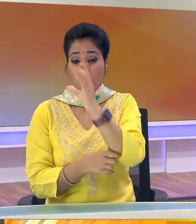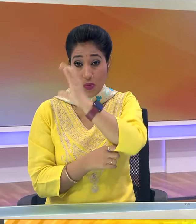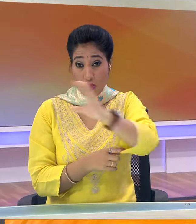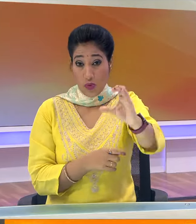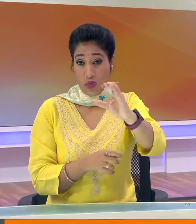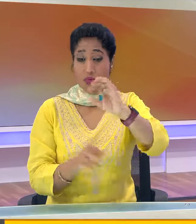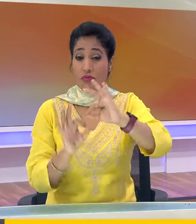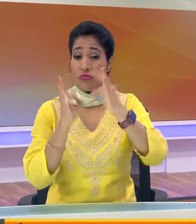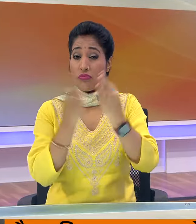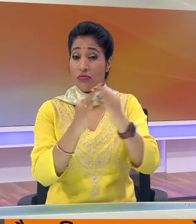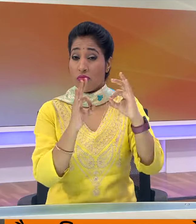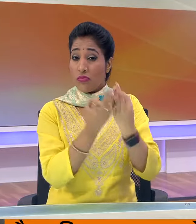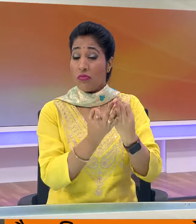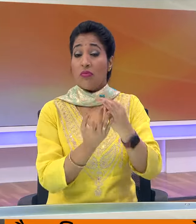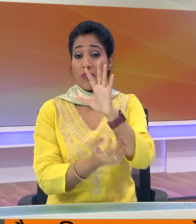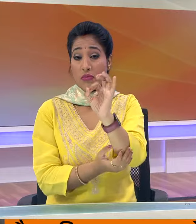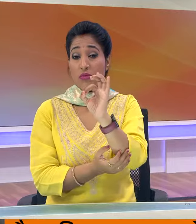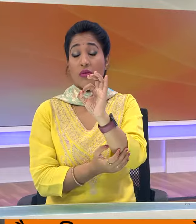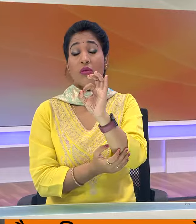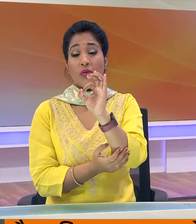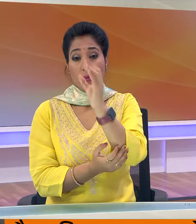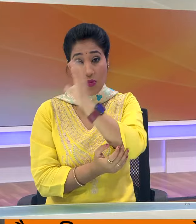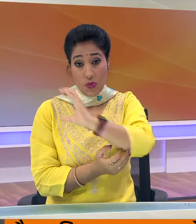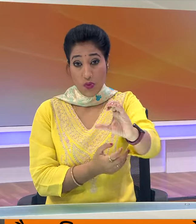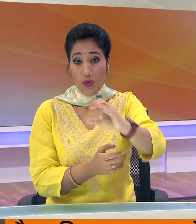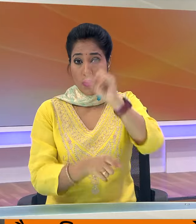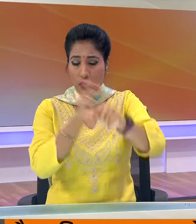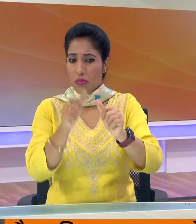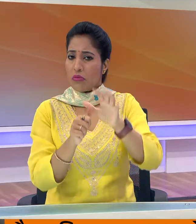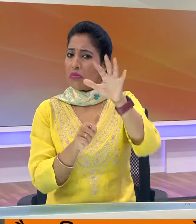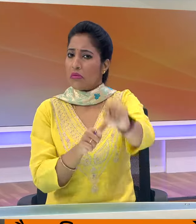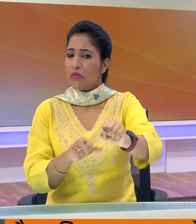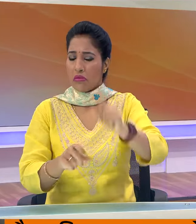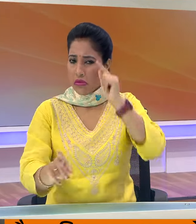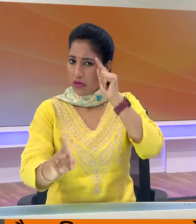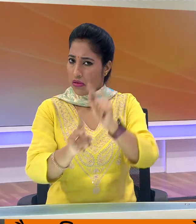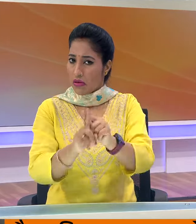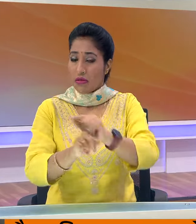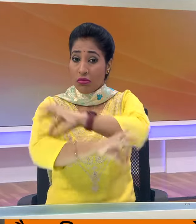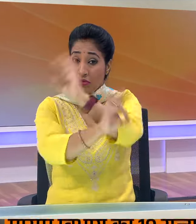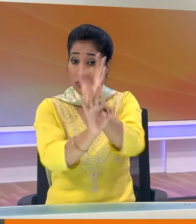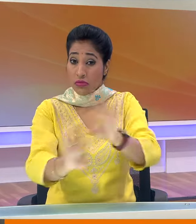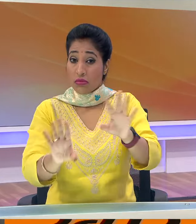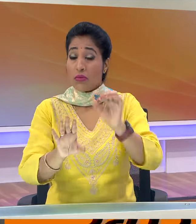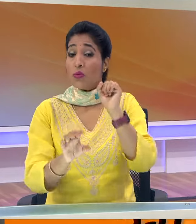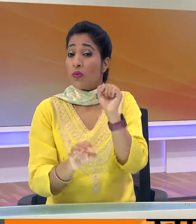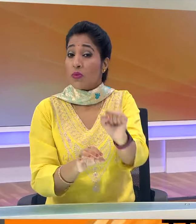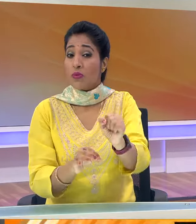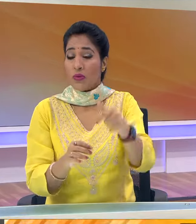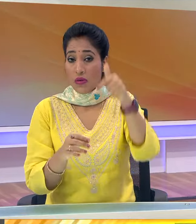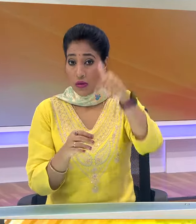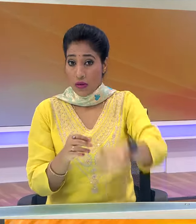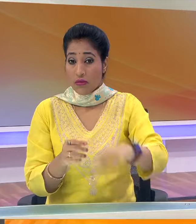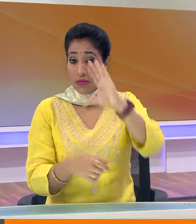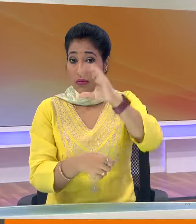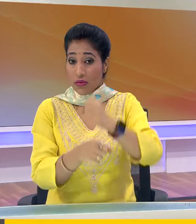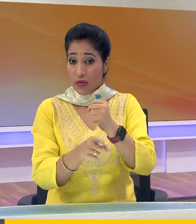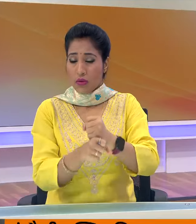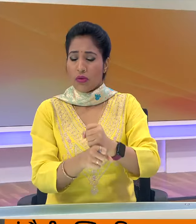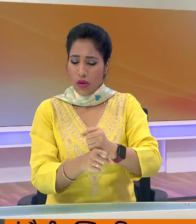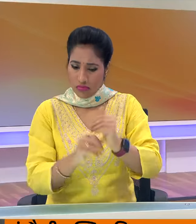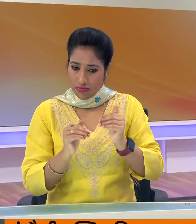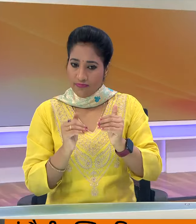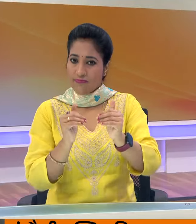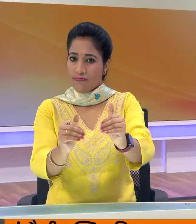परिवार और 50 करोड़ लोगों तक पहुंचने का लक्ष्य है, जिसको पूरा करने की दिशा में आज केंद्र सरकार बढ़ चुकी